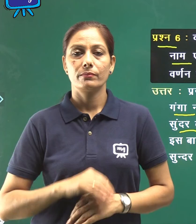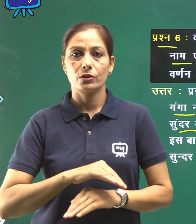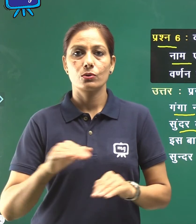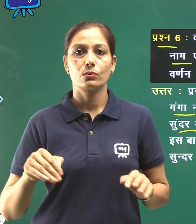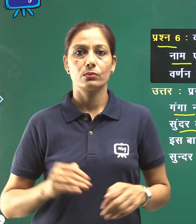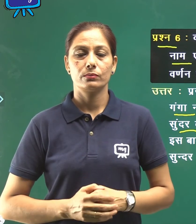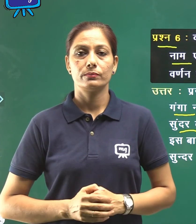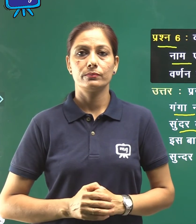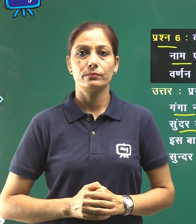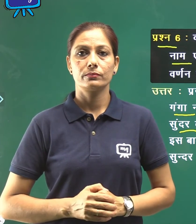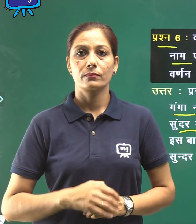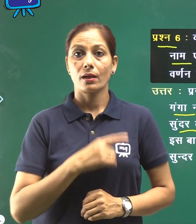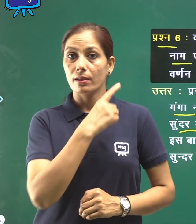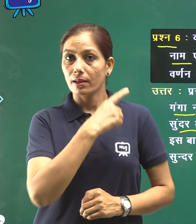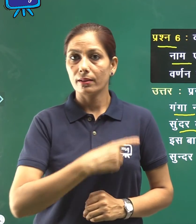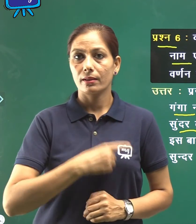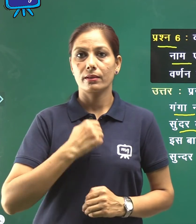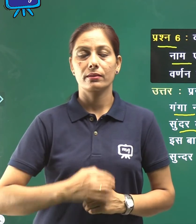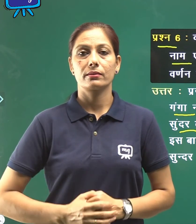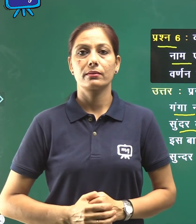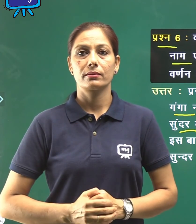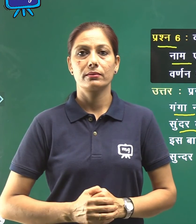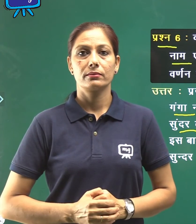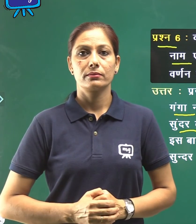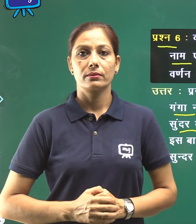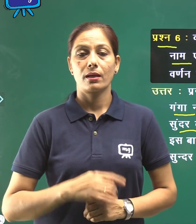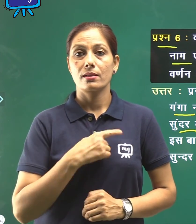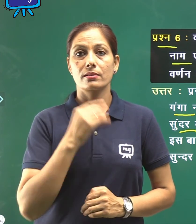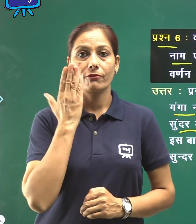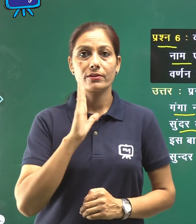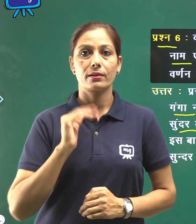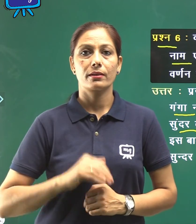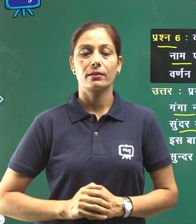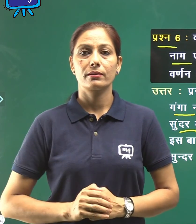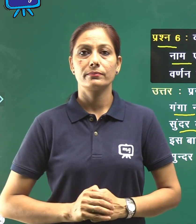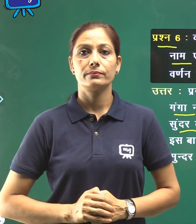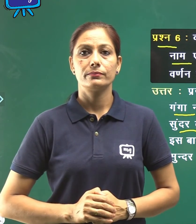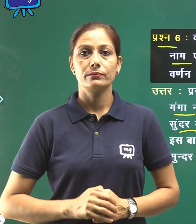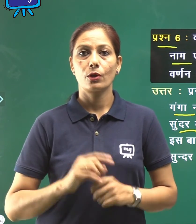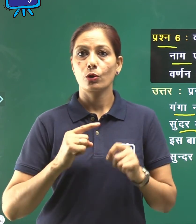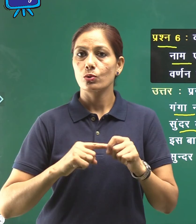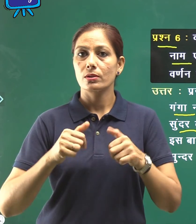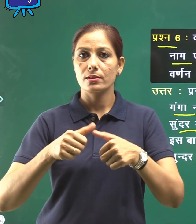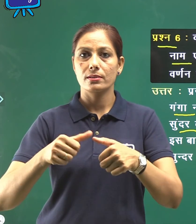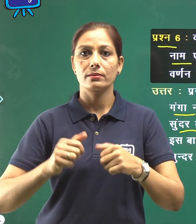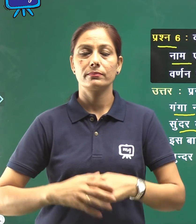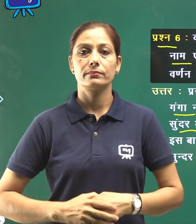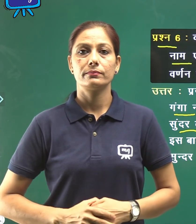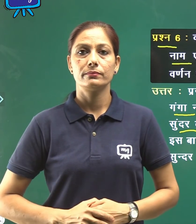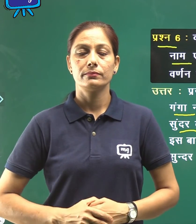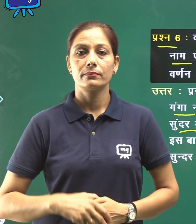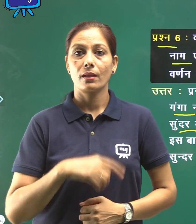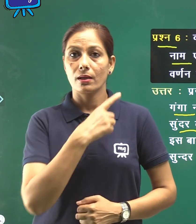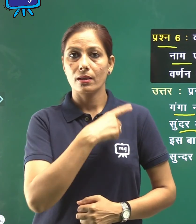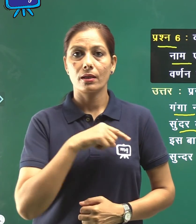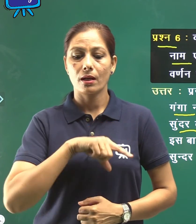बच्चों, ये थे इस कविता के प्रश्नोत्तर।